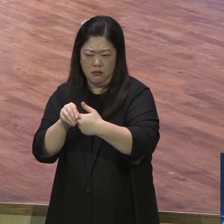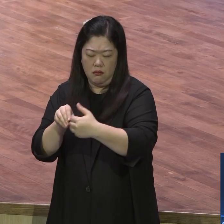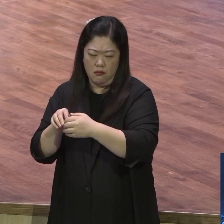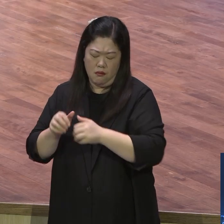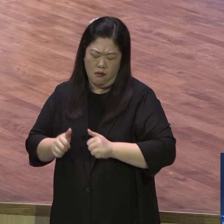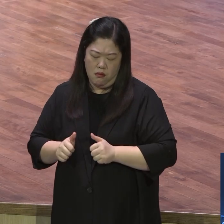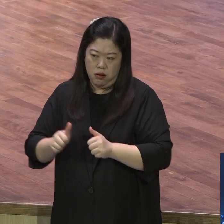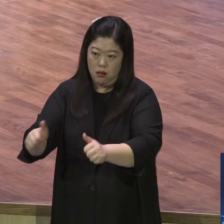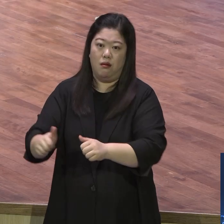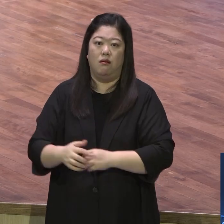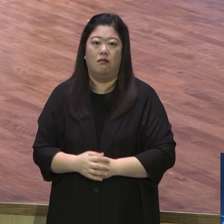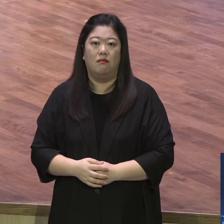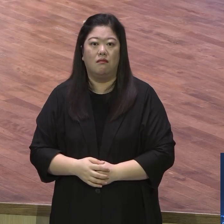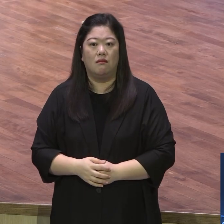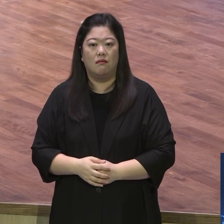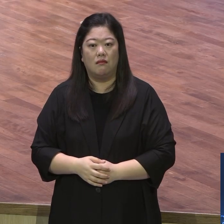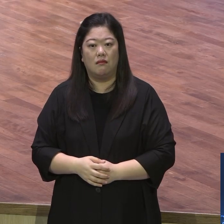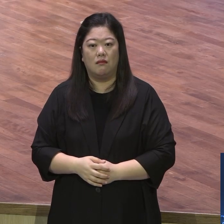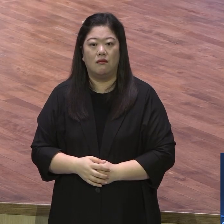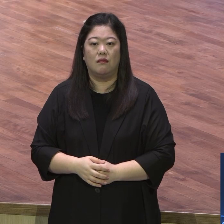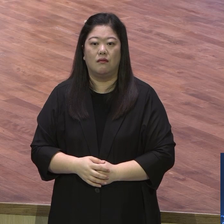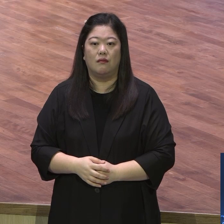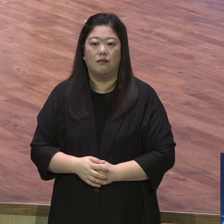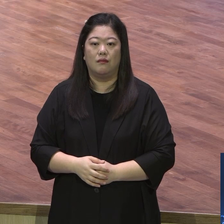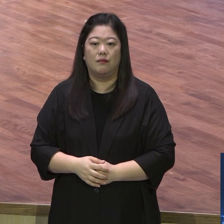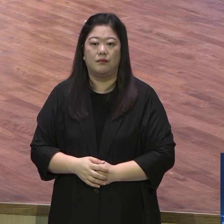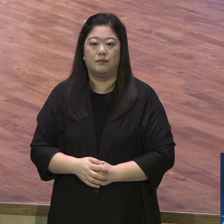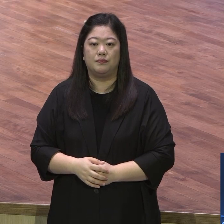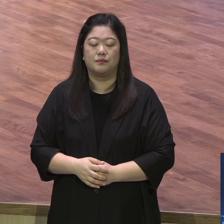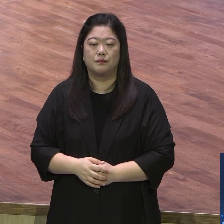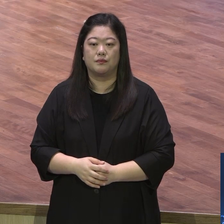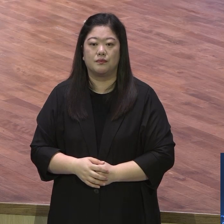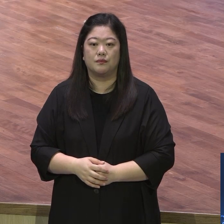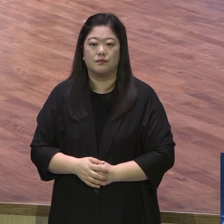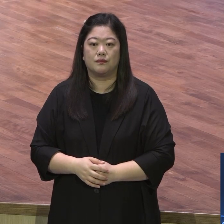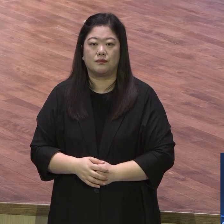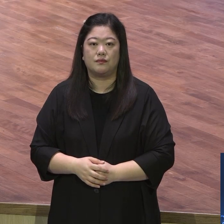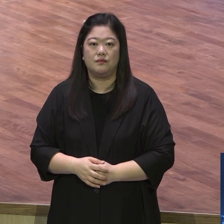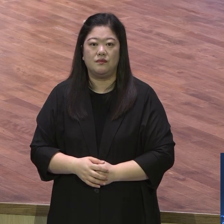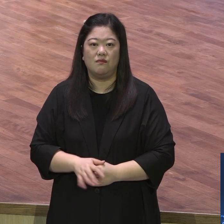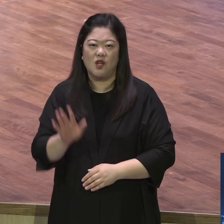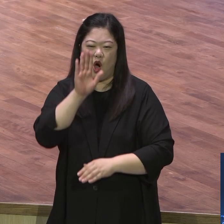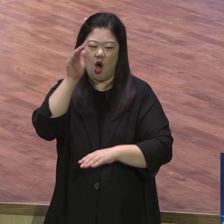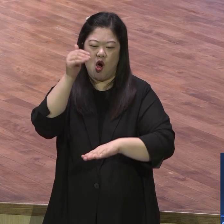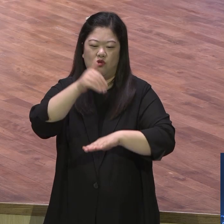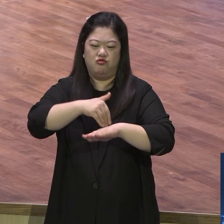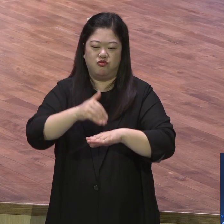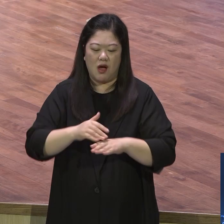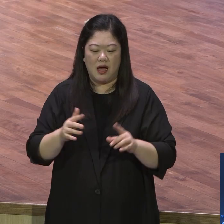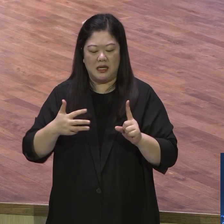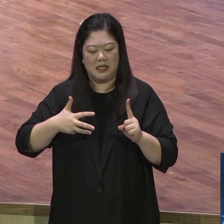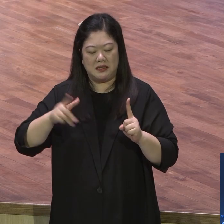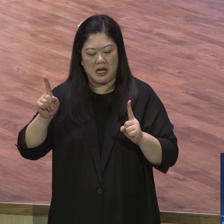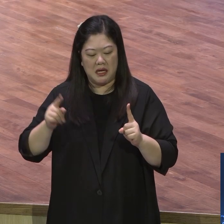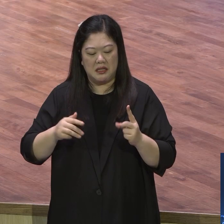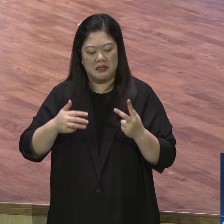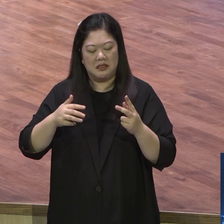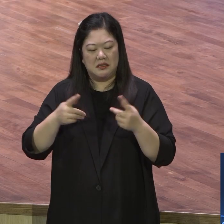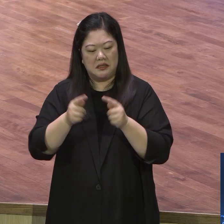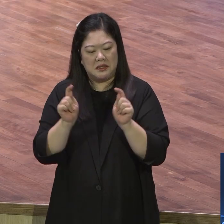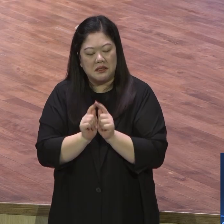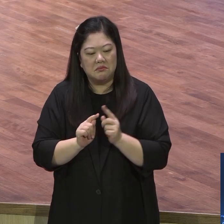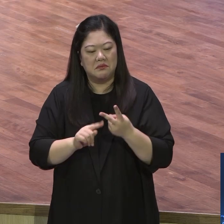전도 제자 졸업해놓고 종이 졸업장 하나 가있으면 끝납니까 역시